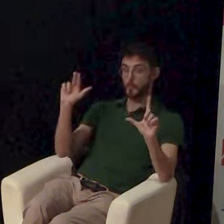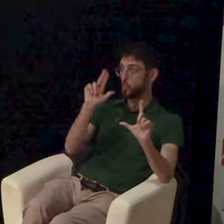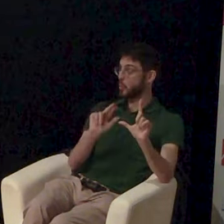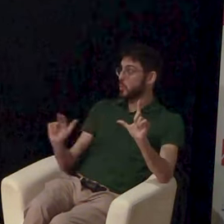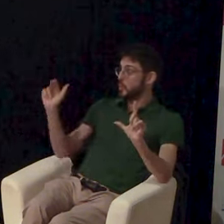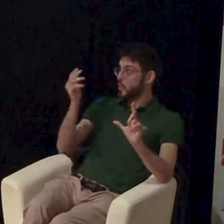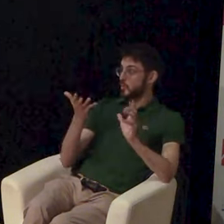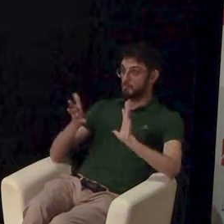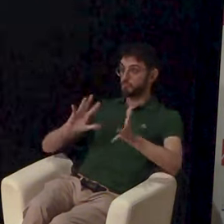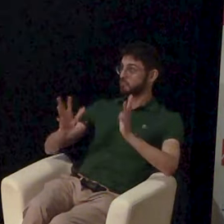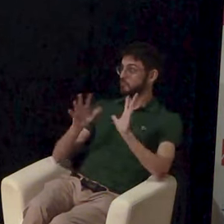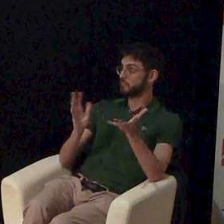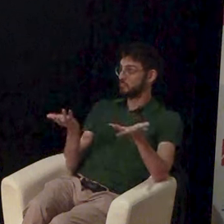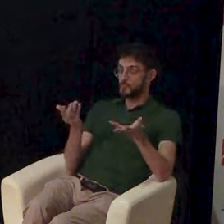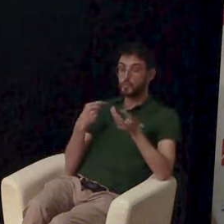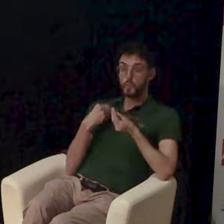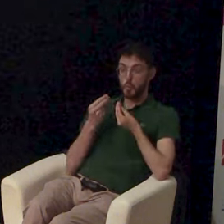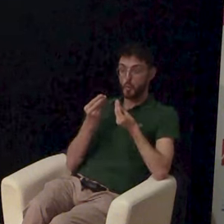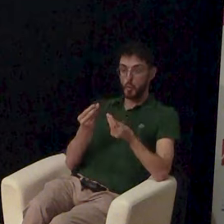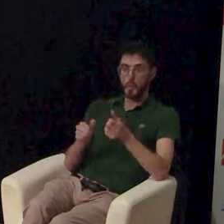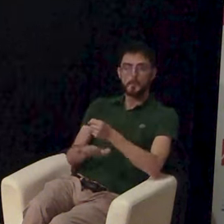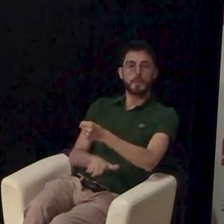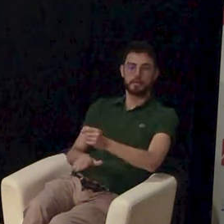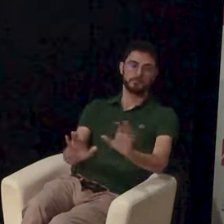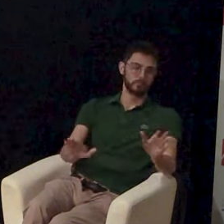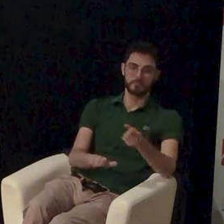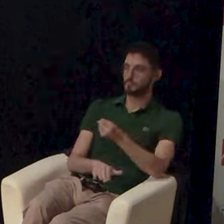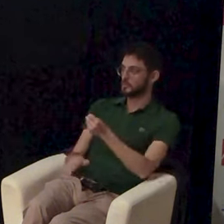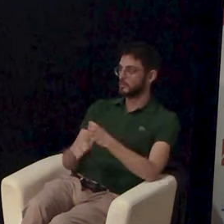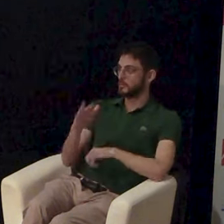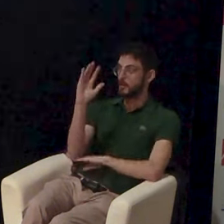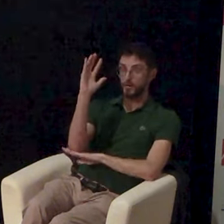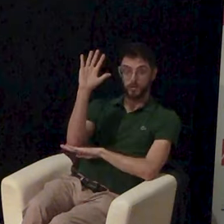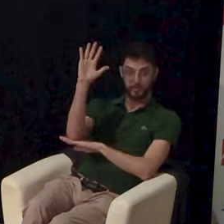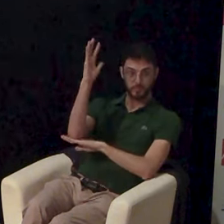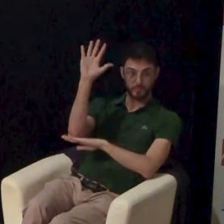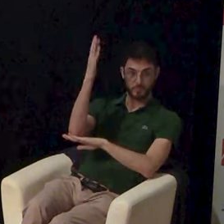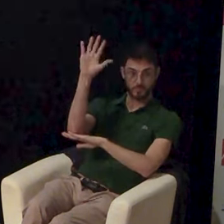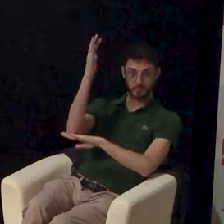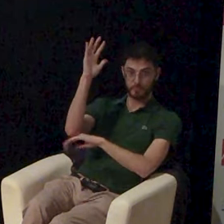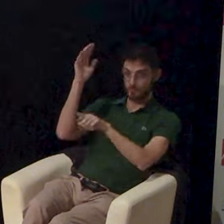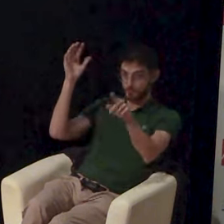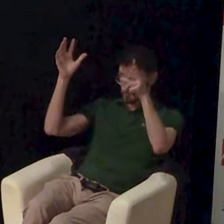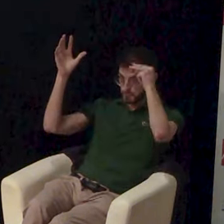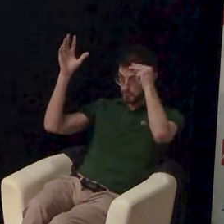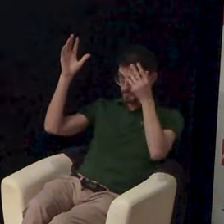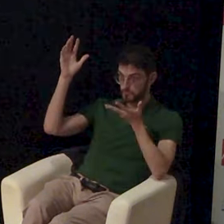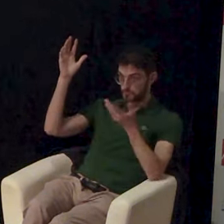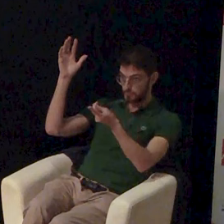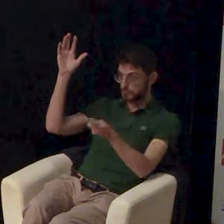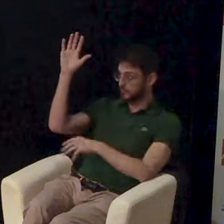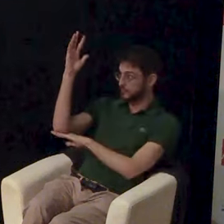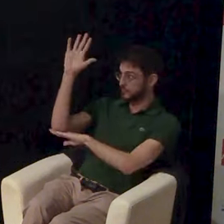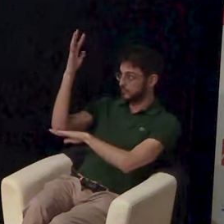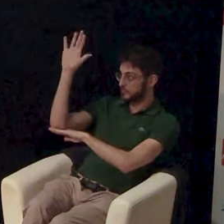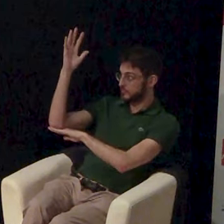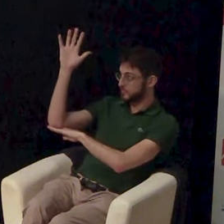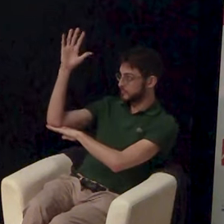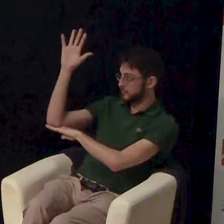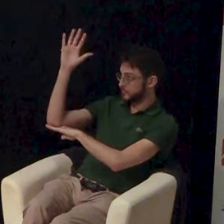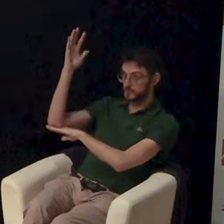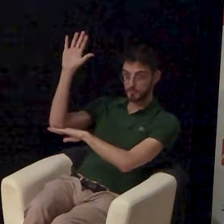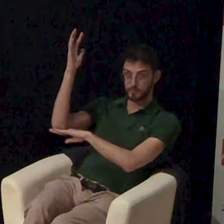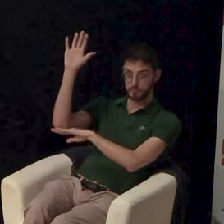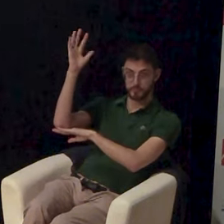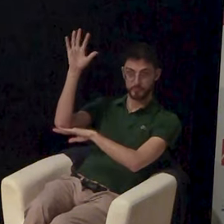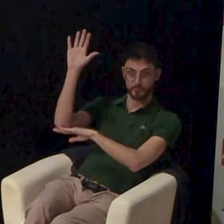peut-être relié beaucoup à la langue des signes, parce que la langue des signes, c'est une sorte de tableau vivant. Par exemple, je vous donne une base, ça, c'est un